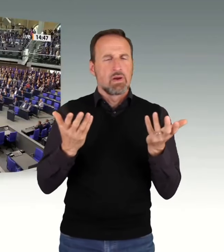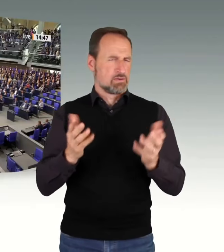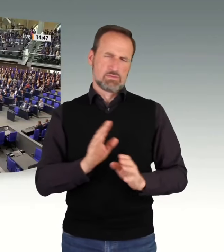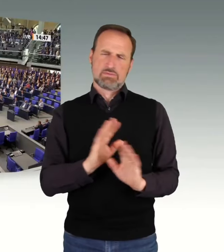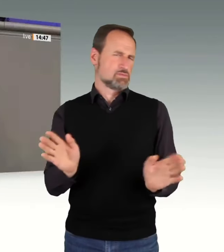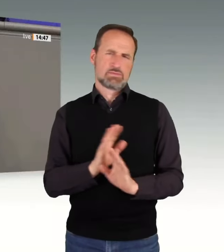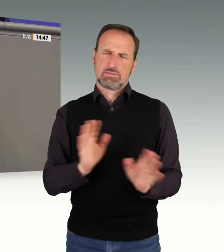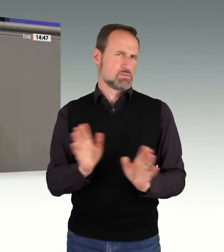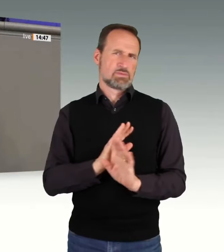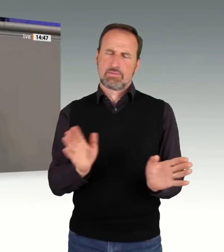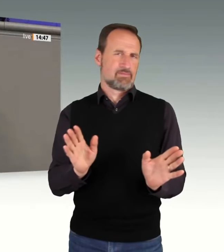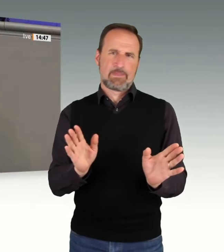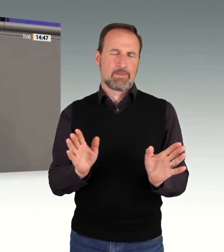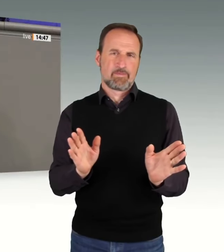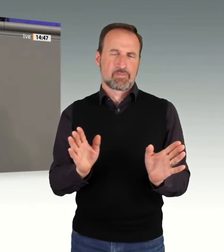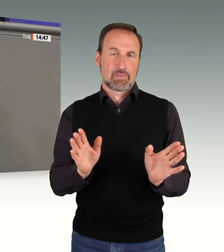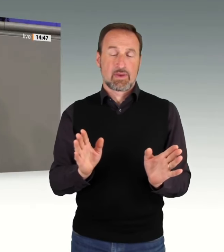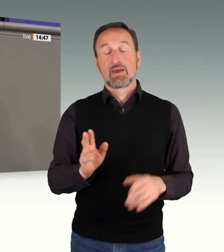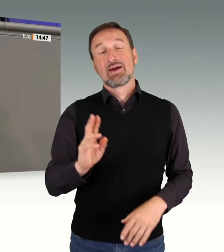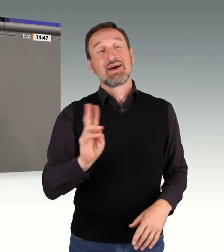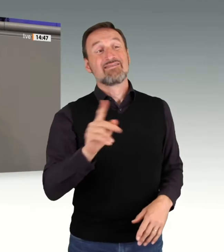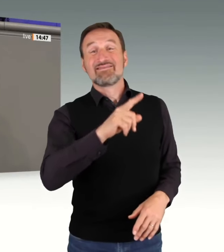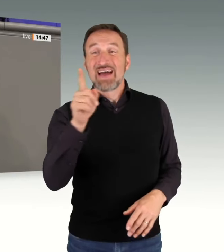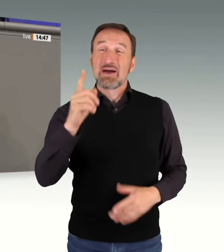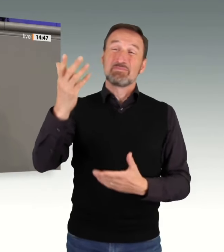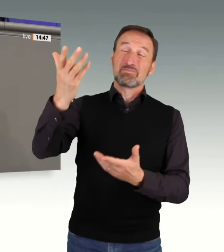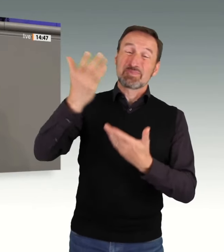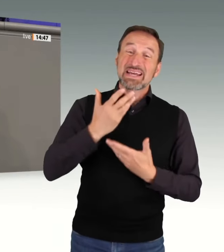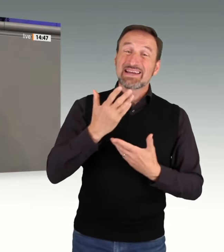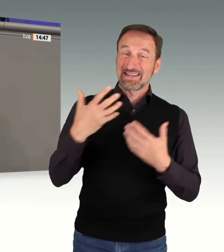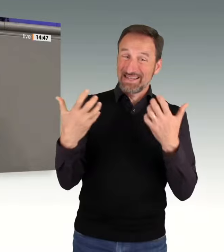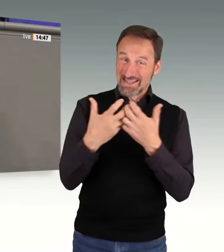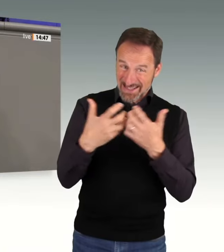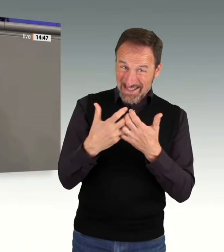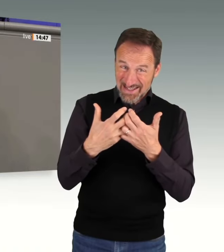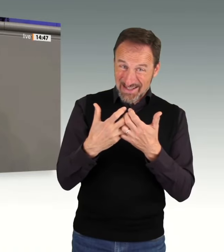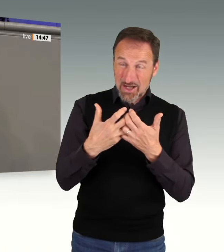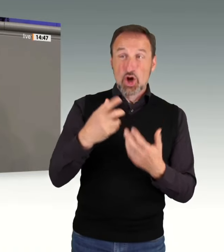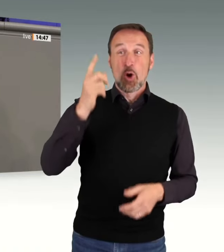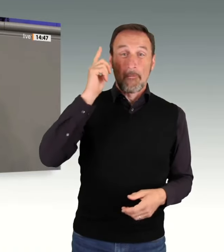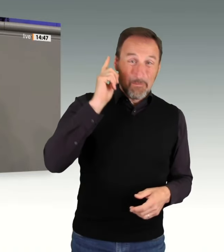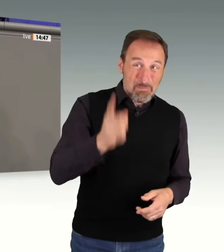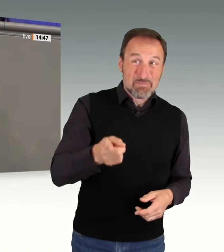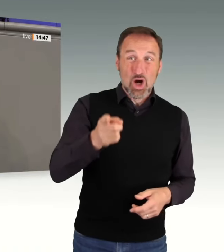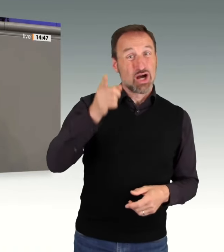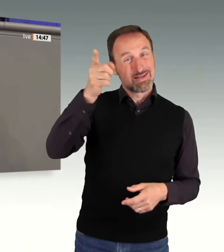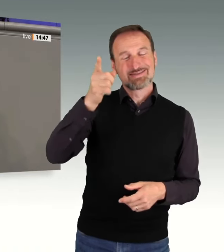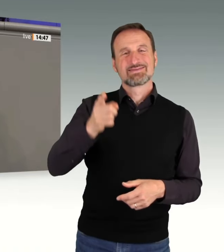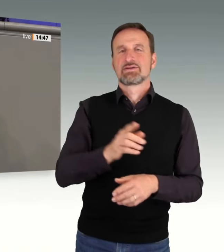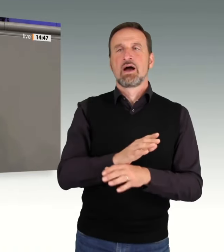Und derjenige, der den Krieg brachte, muss im Gegenteil vergessen über die Ruhe für